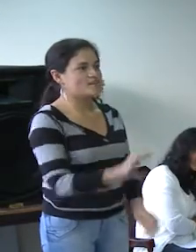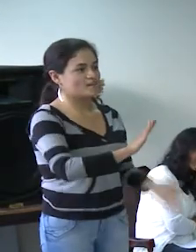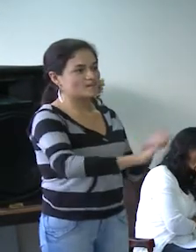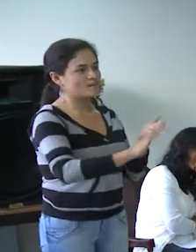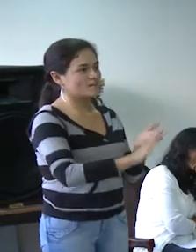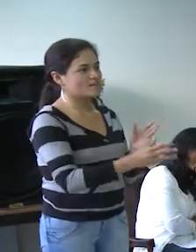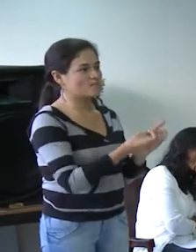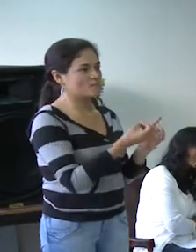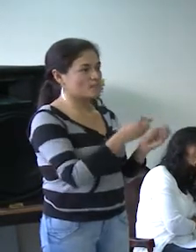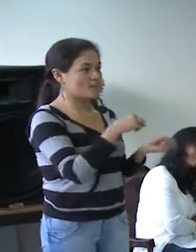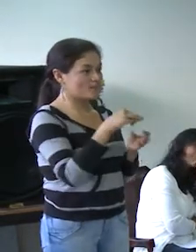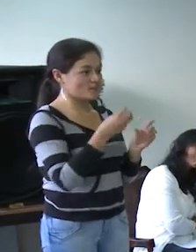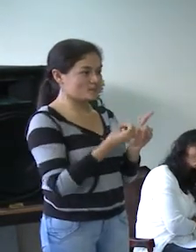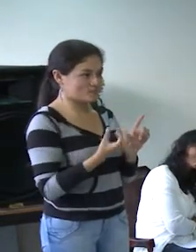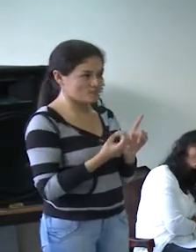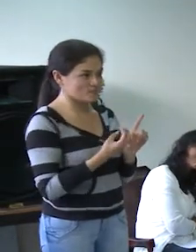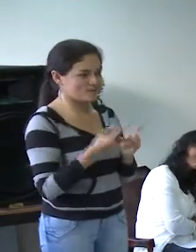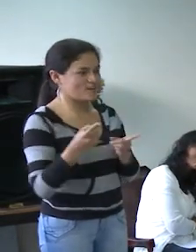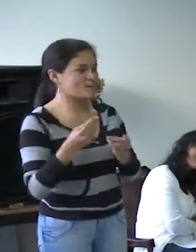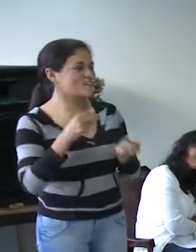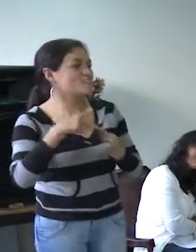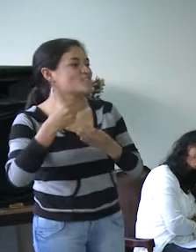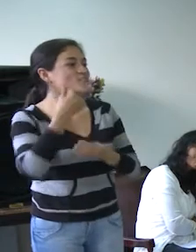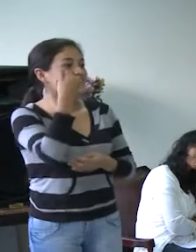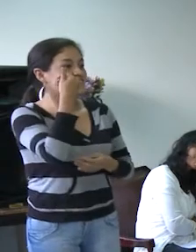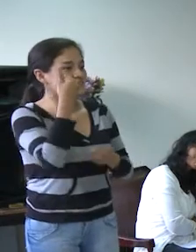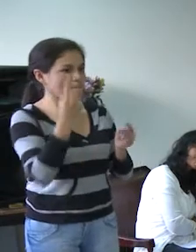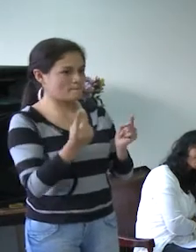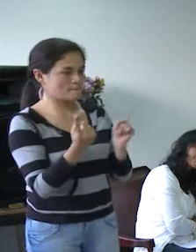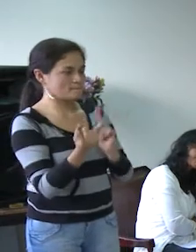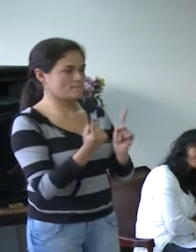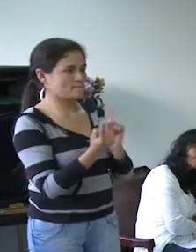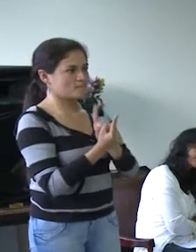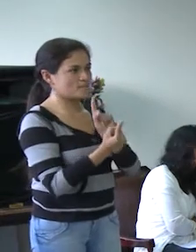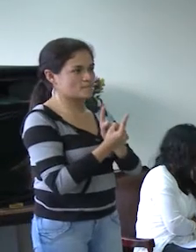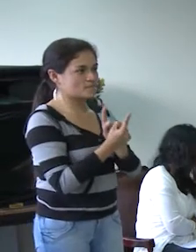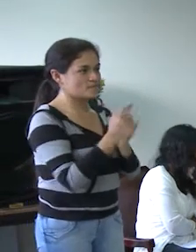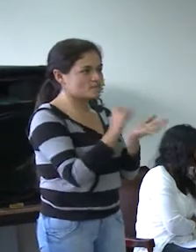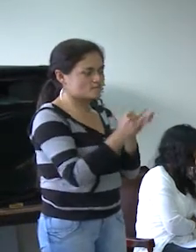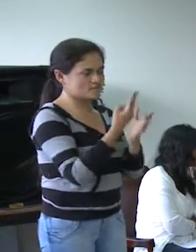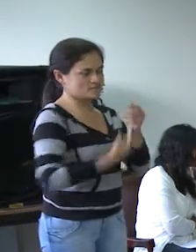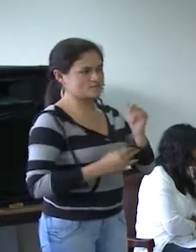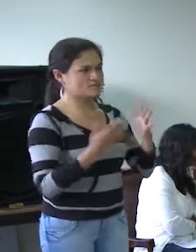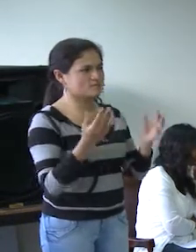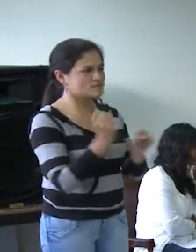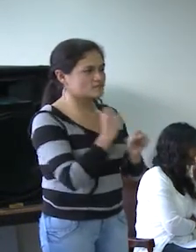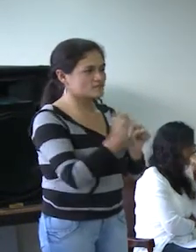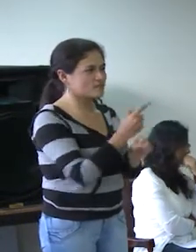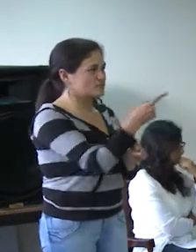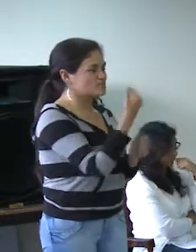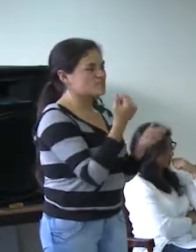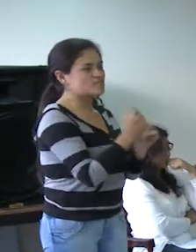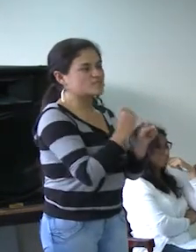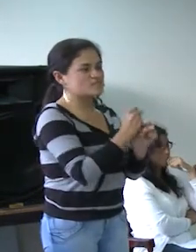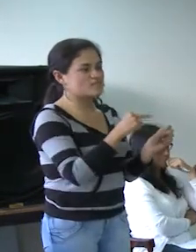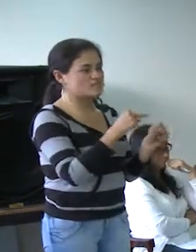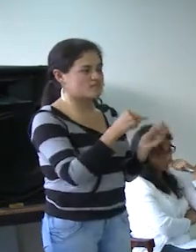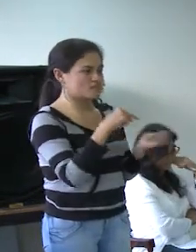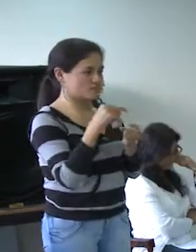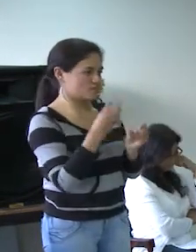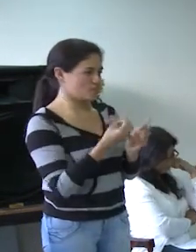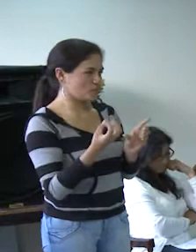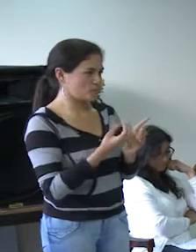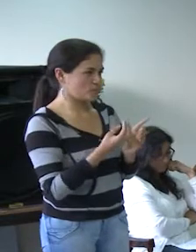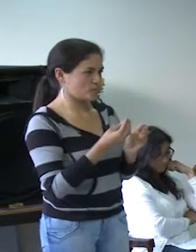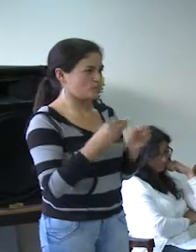adultos. Y nosotros, que ya veníamos también en educación popular, liberadora popular, y que